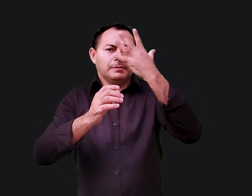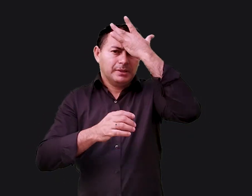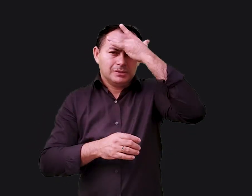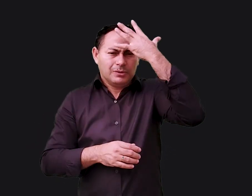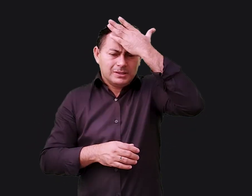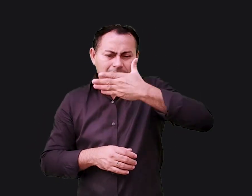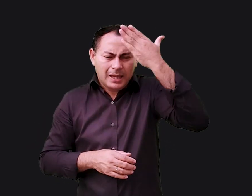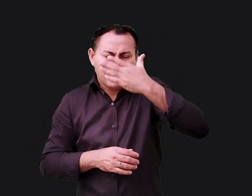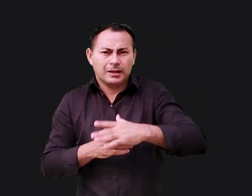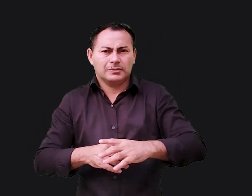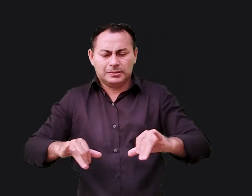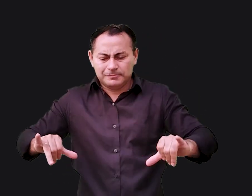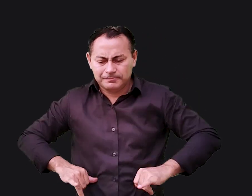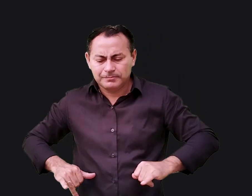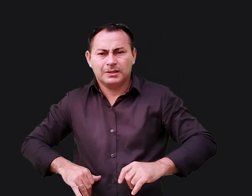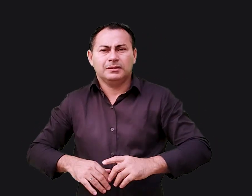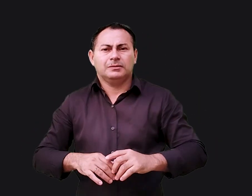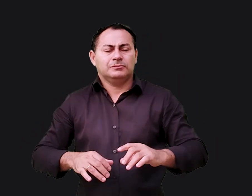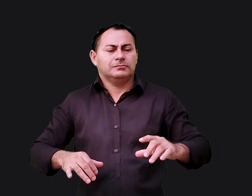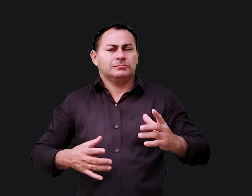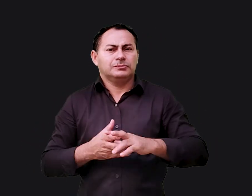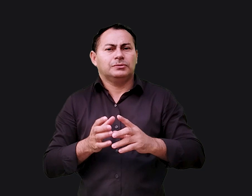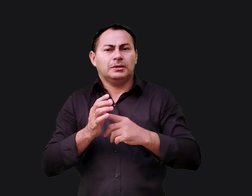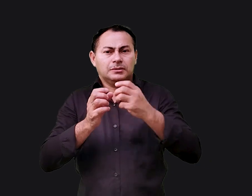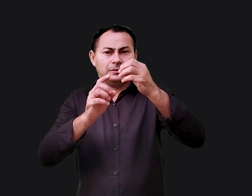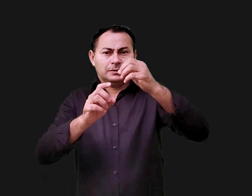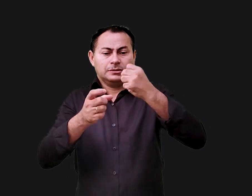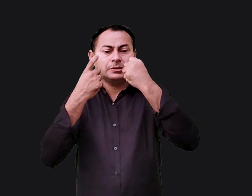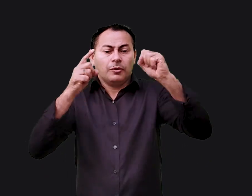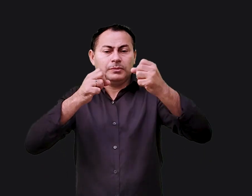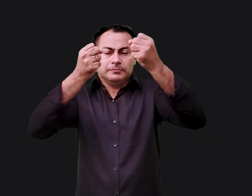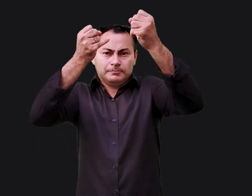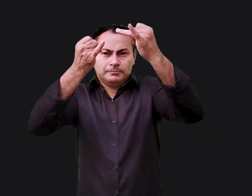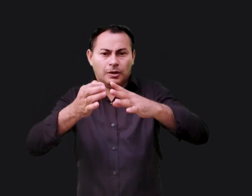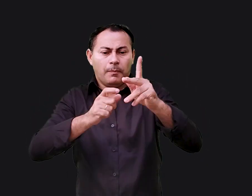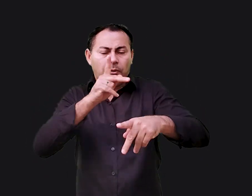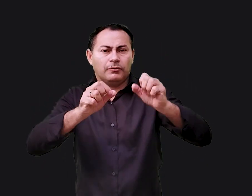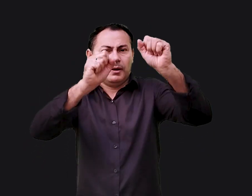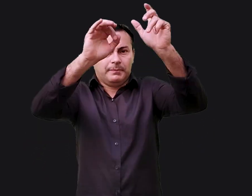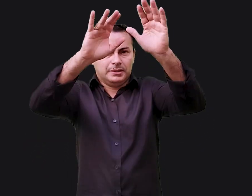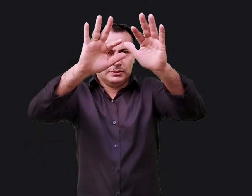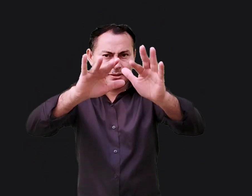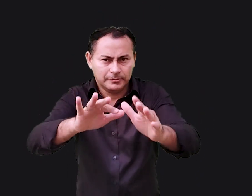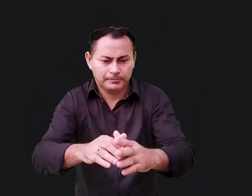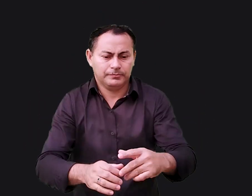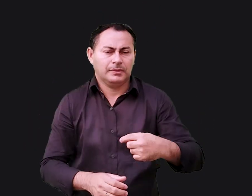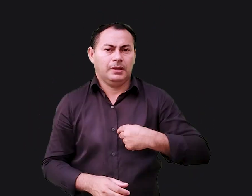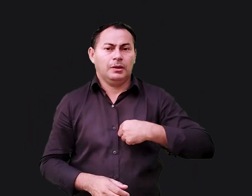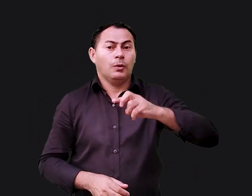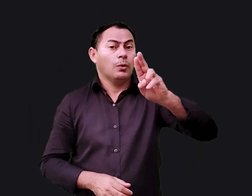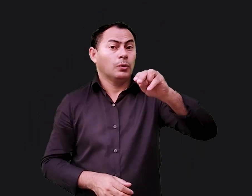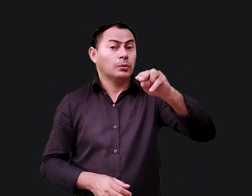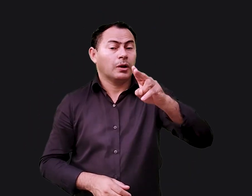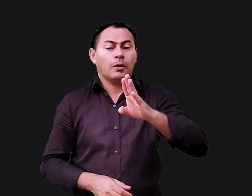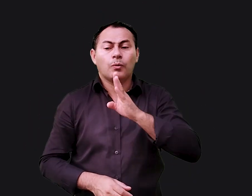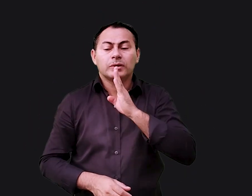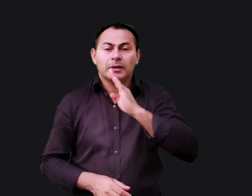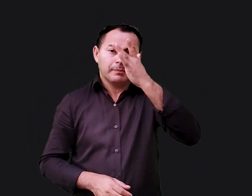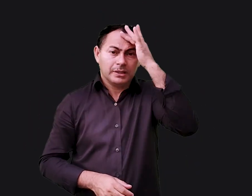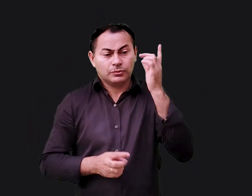redenção do cego do cativo e do ferido o salmista descreve a redenção do povo abençoado Eu nunca conheci